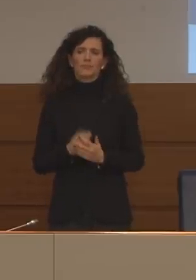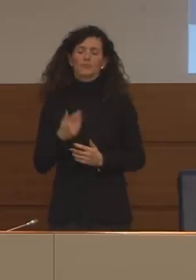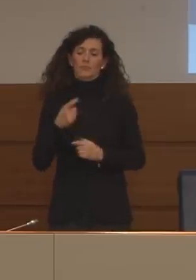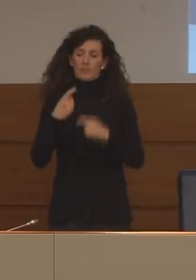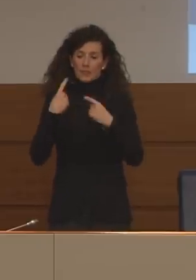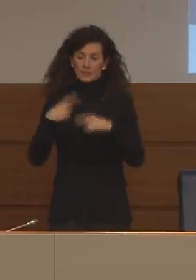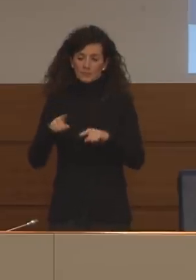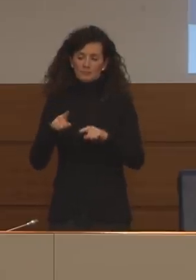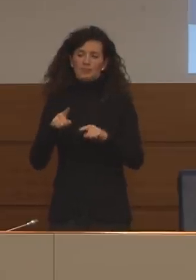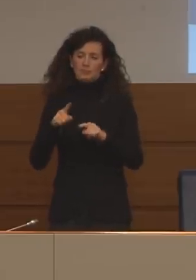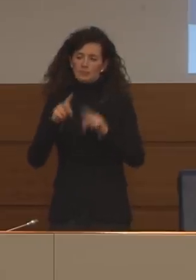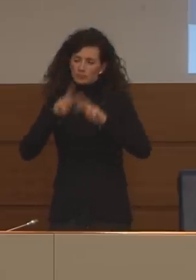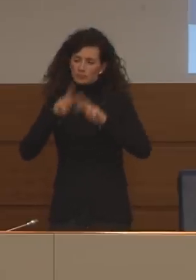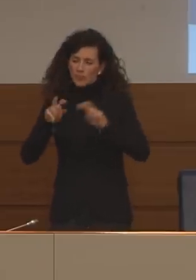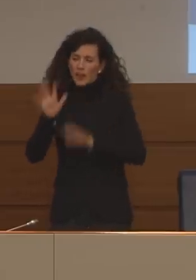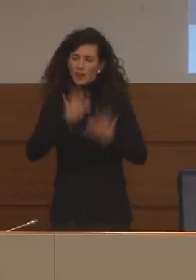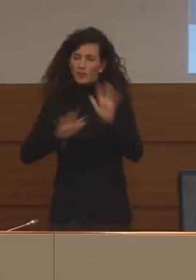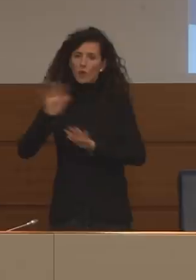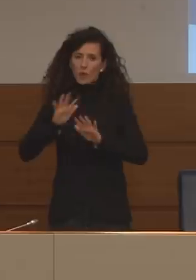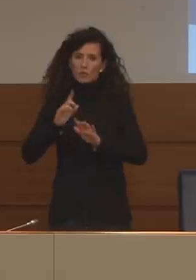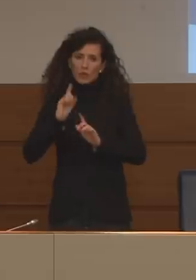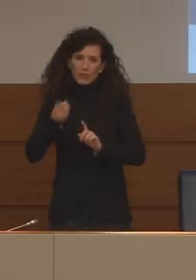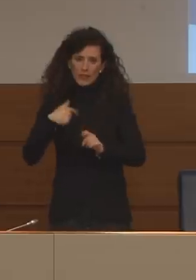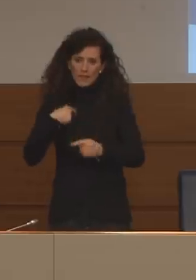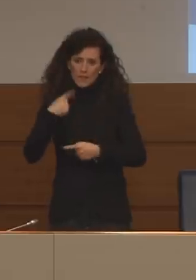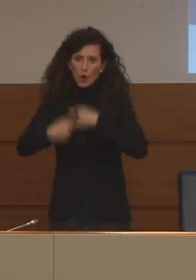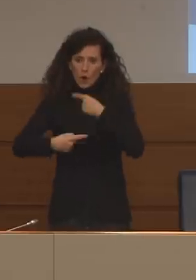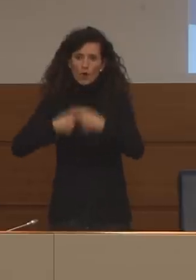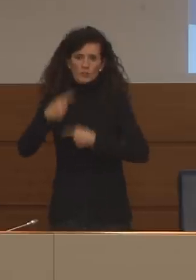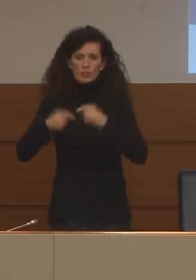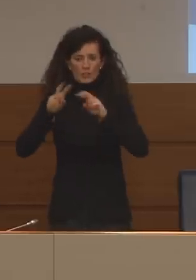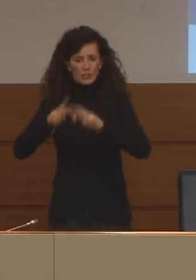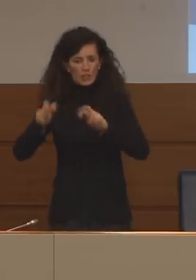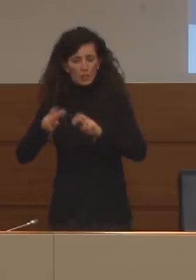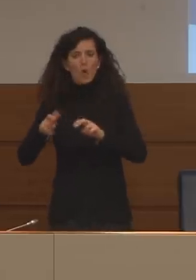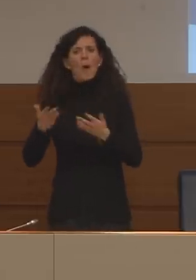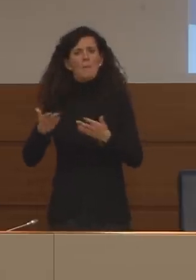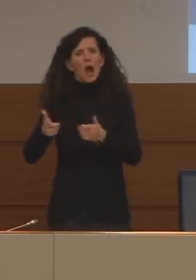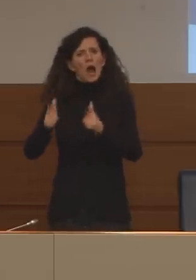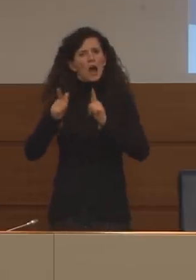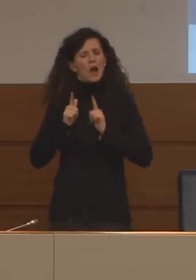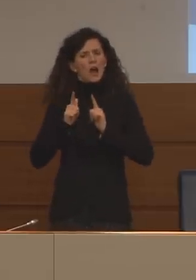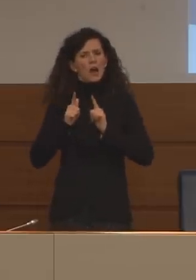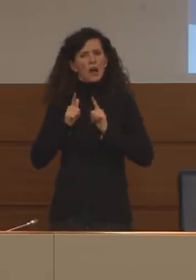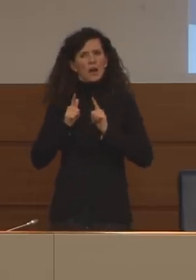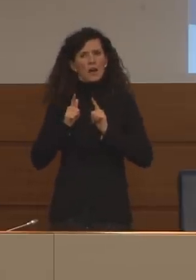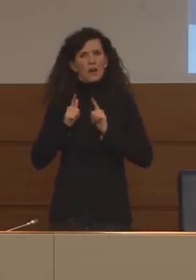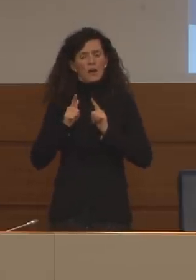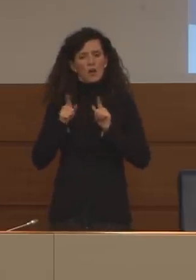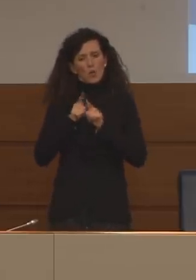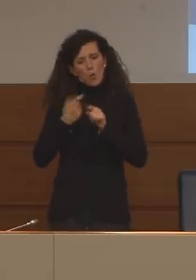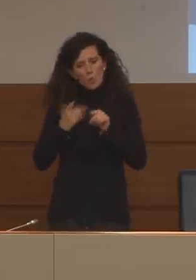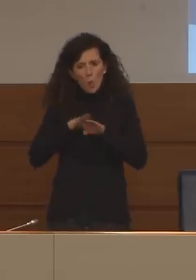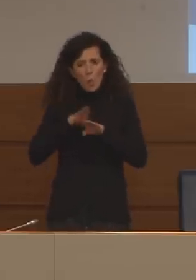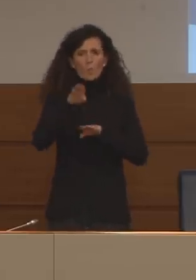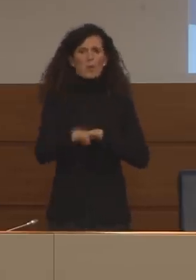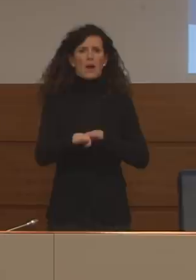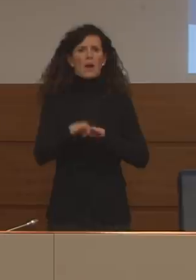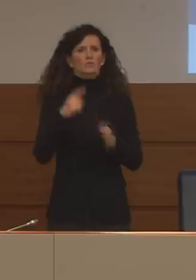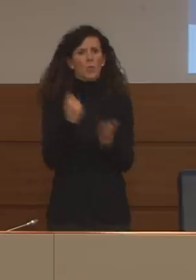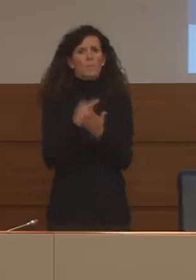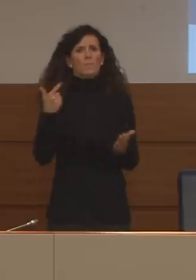dati in progress che ci mostrano però un passaggio importante quando andai a chi abbiamo già